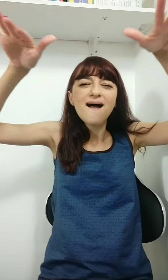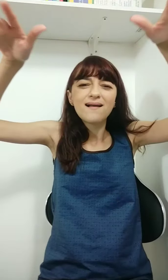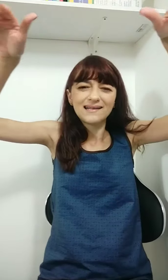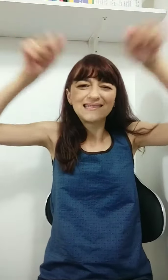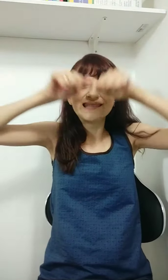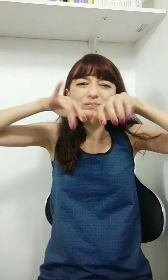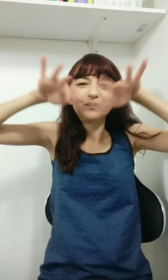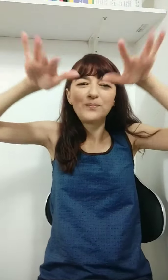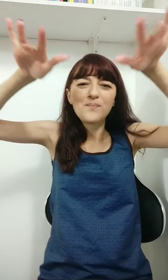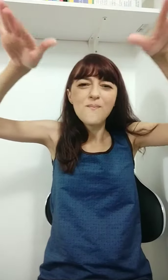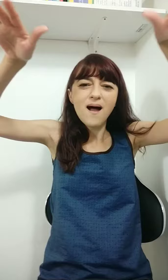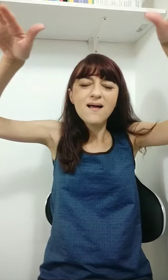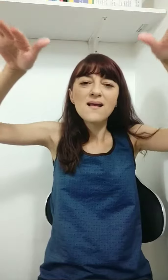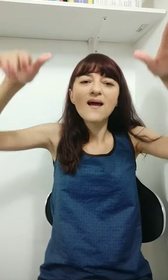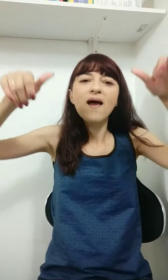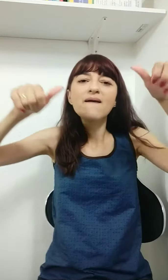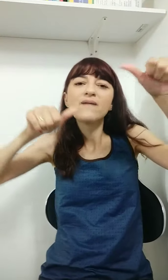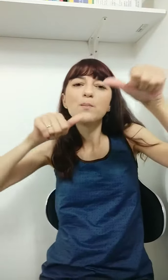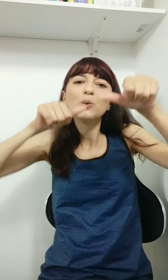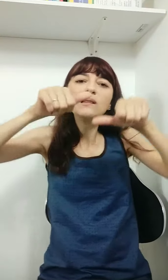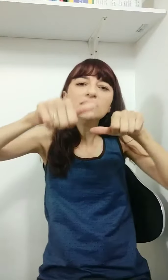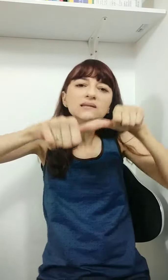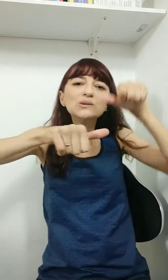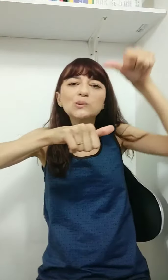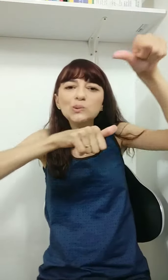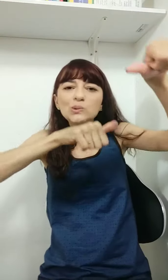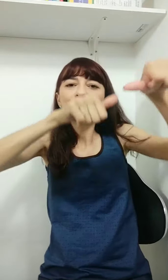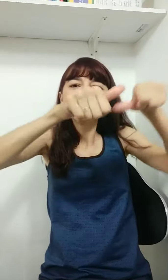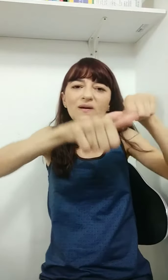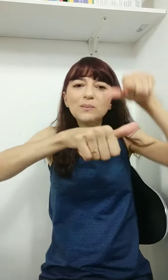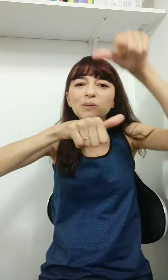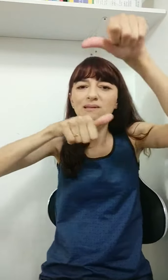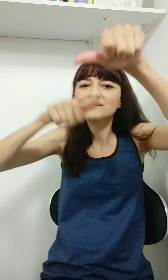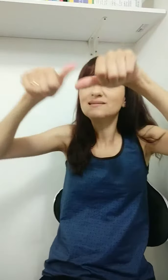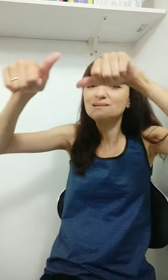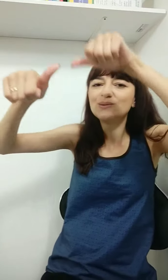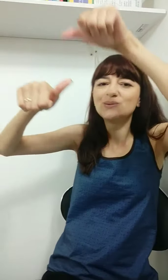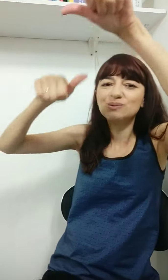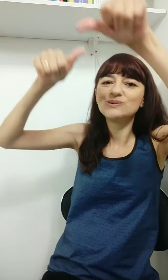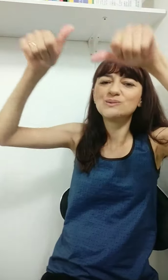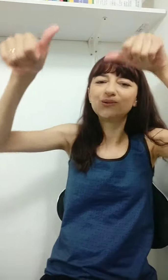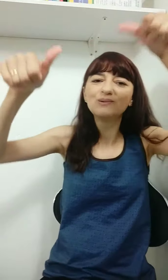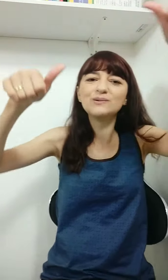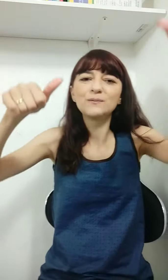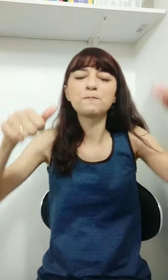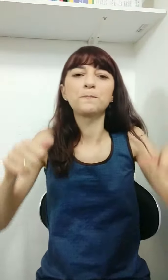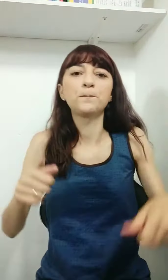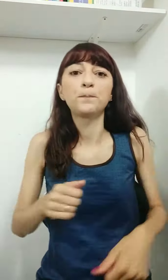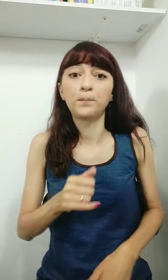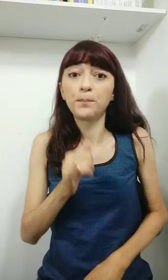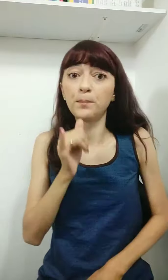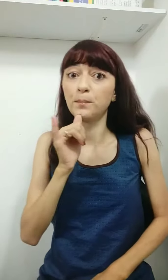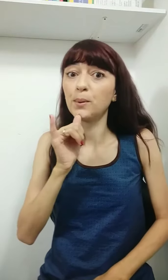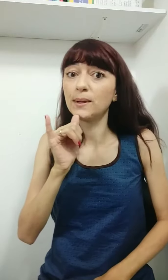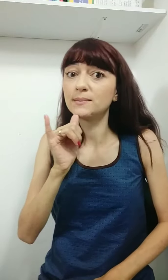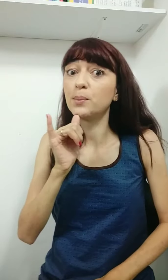Normalmente quando um sinal é criado, ele é acordado entre os surdos, a utilização dele. É normal que, né, quando ele é espalhado por